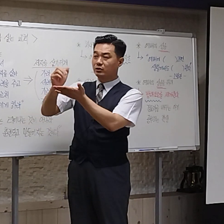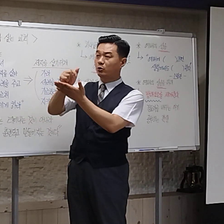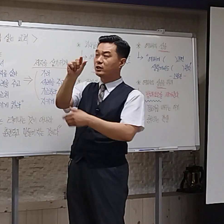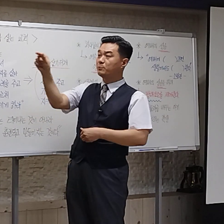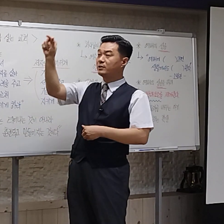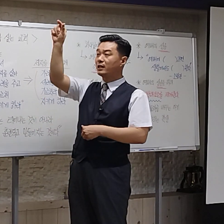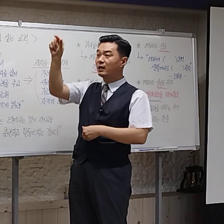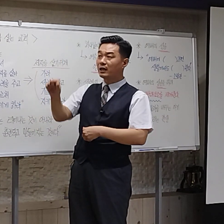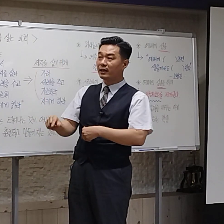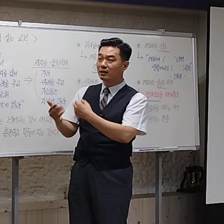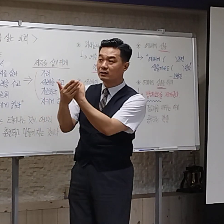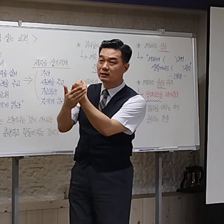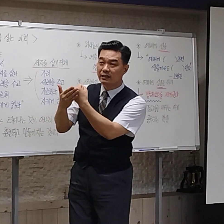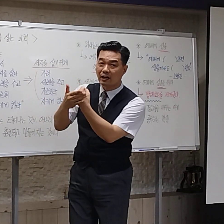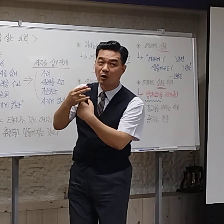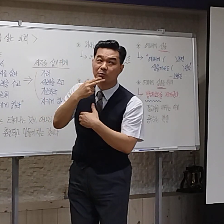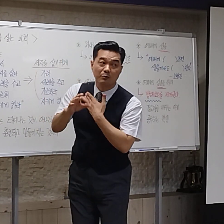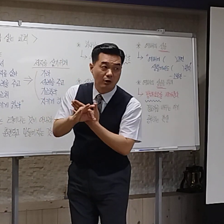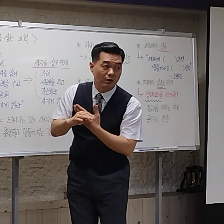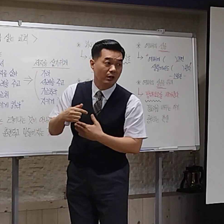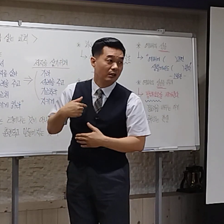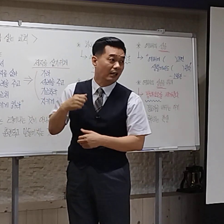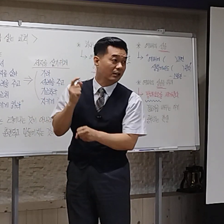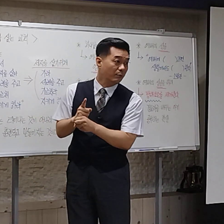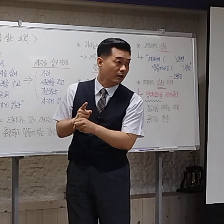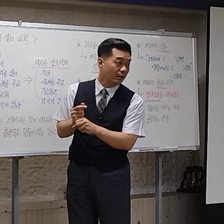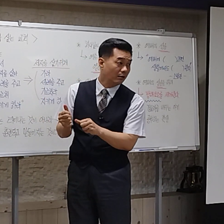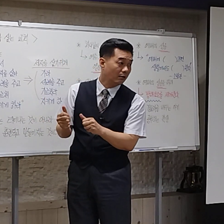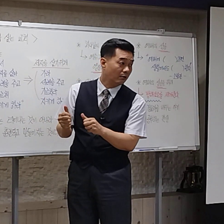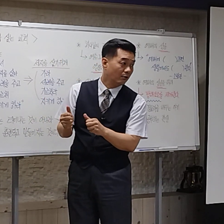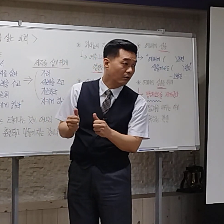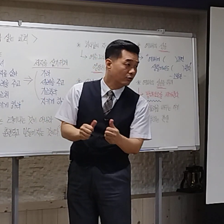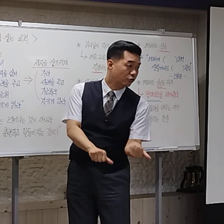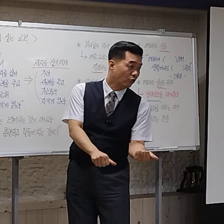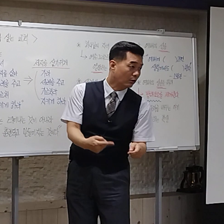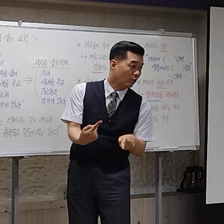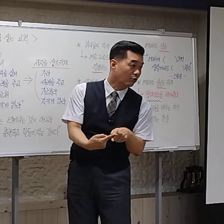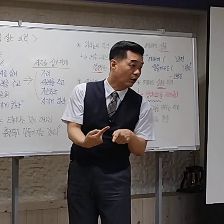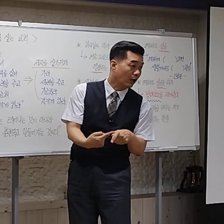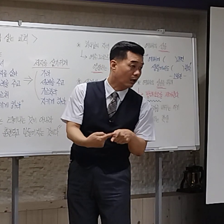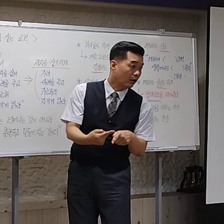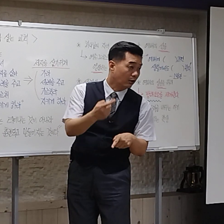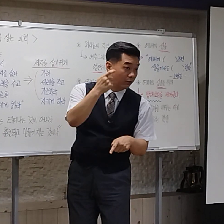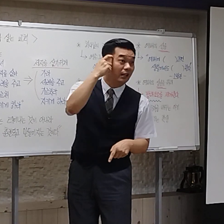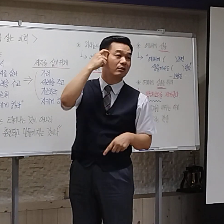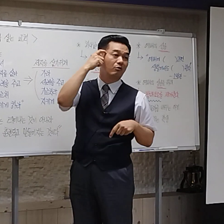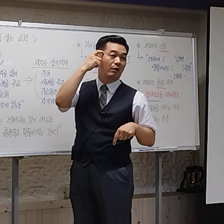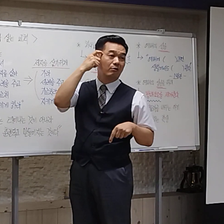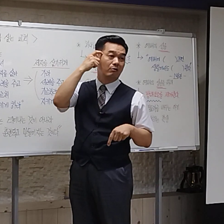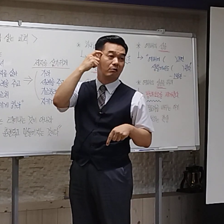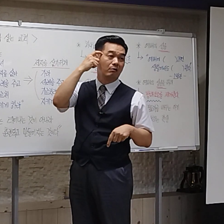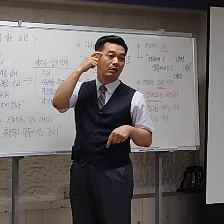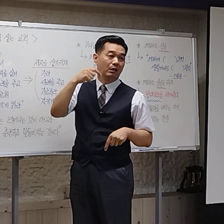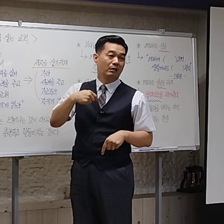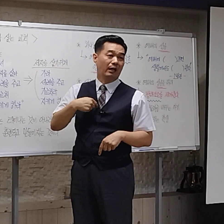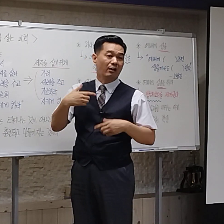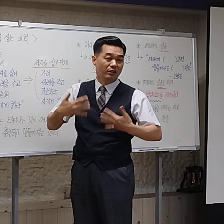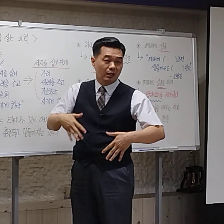그리스도의 십자가의 그 은혜가 없으면 나는 이미 죽은 것과 똑같구나 라고 깨닫는 거예요. 나의